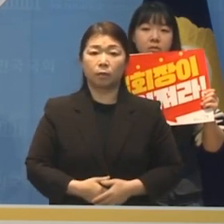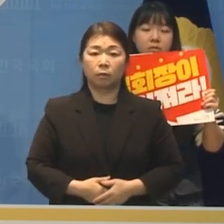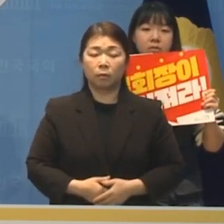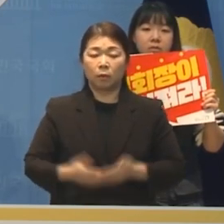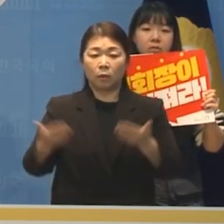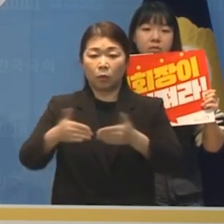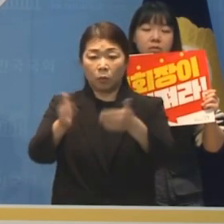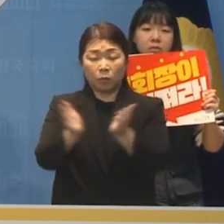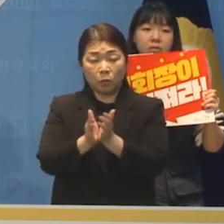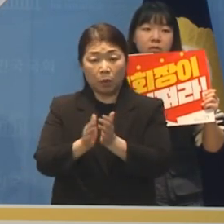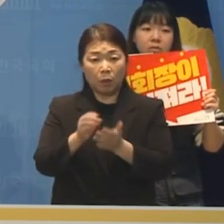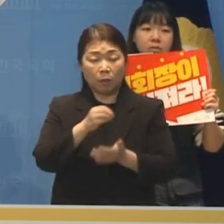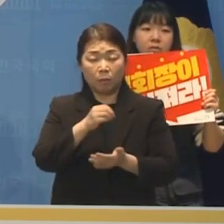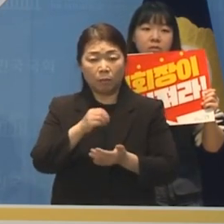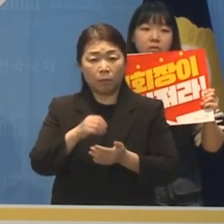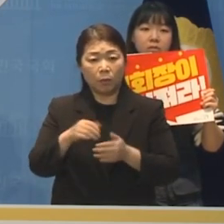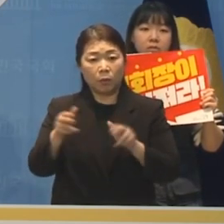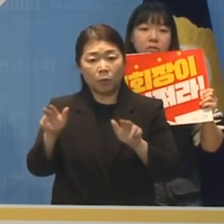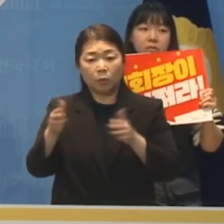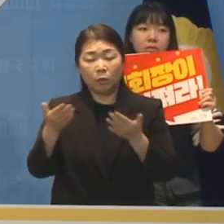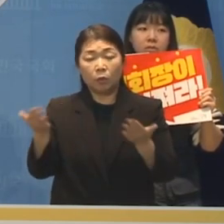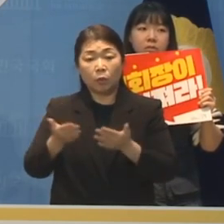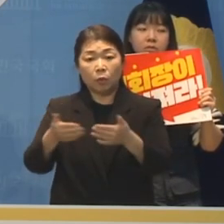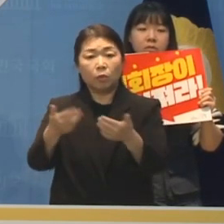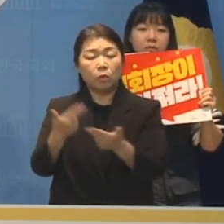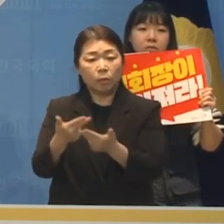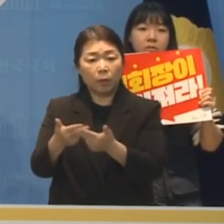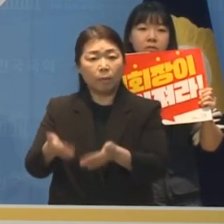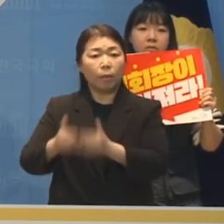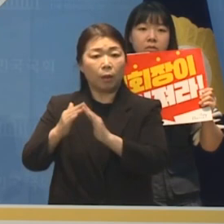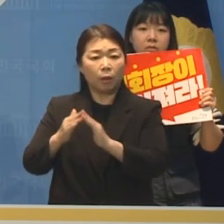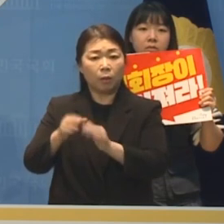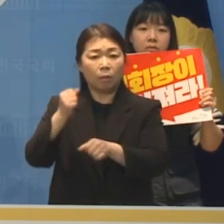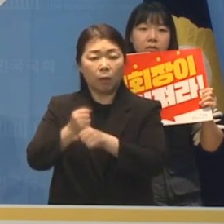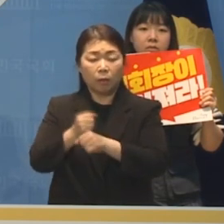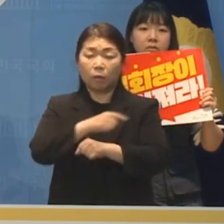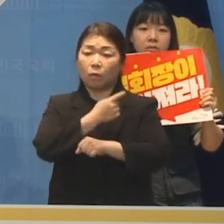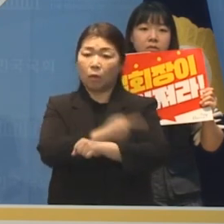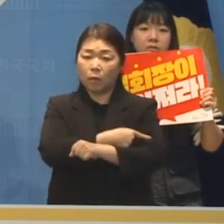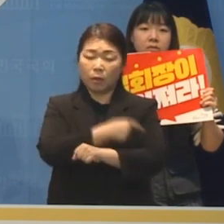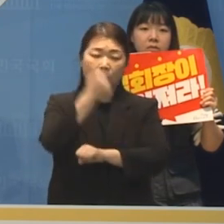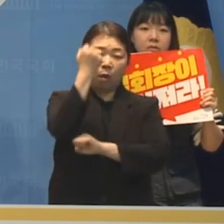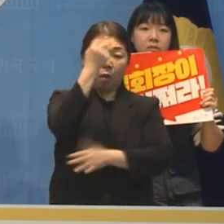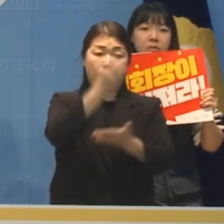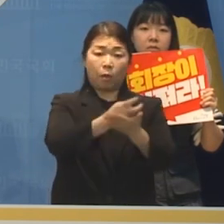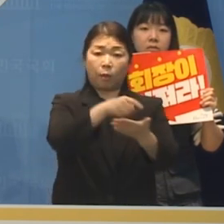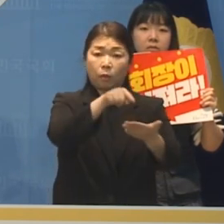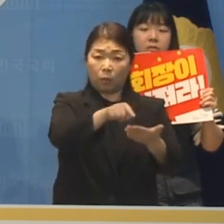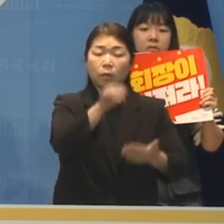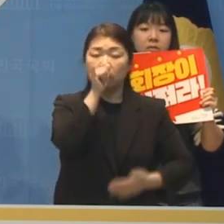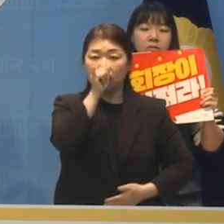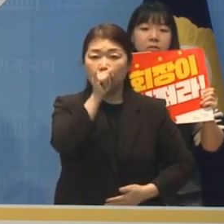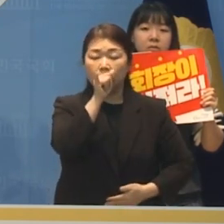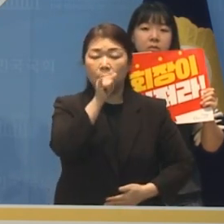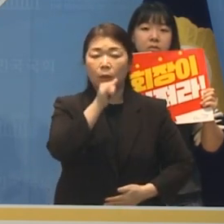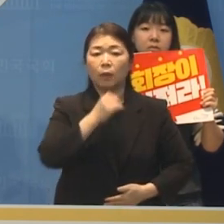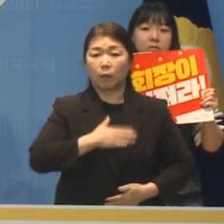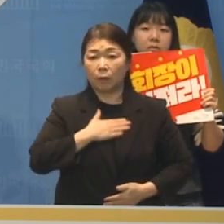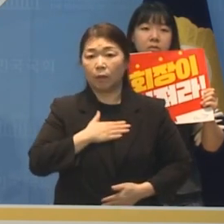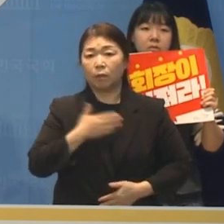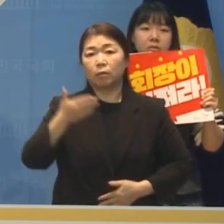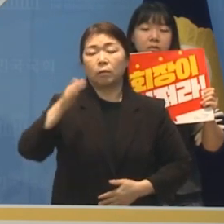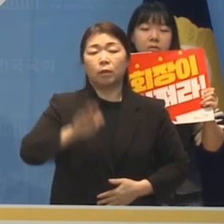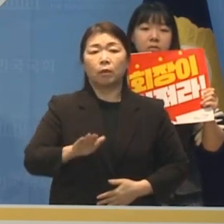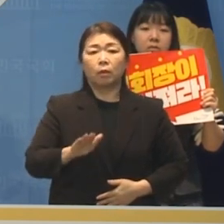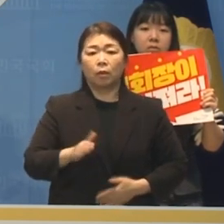노동조합을 활동하며 노동조합에 가입하고 만들 권리는 헌법에 보장되어 있다고 배웠습니다.